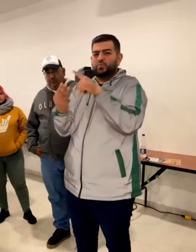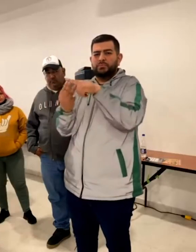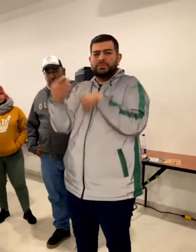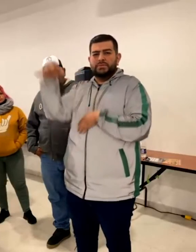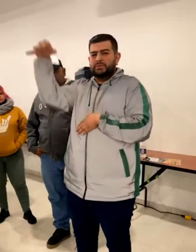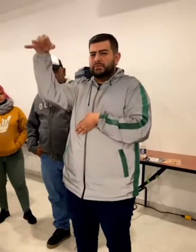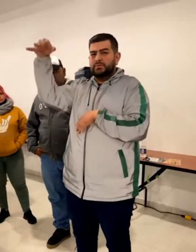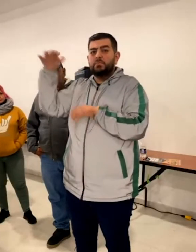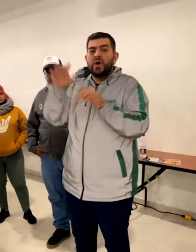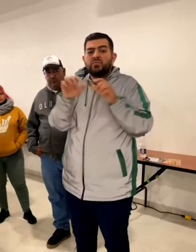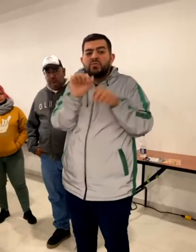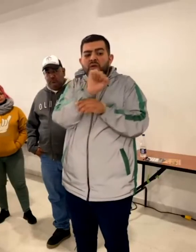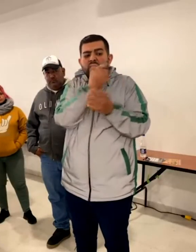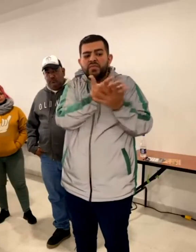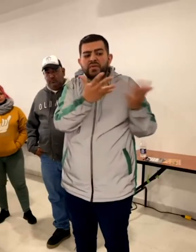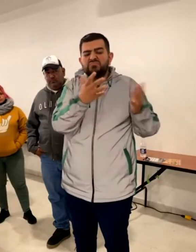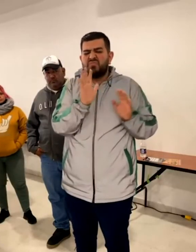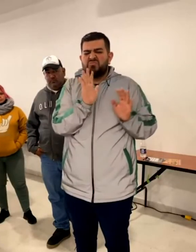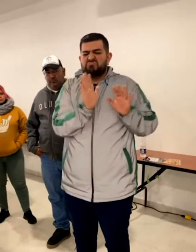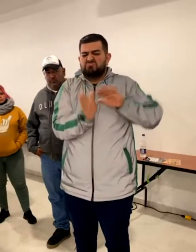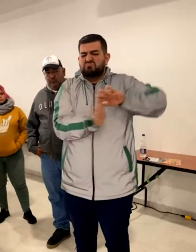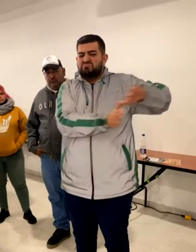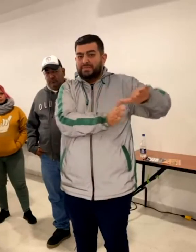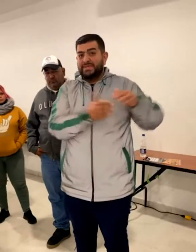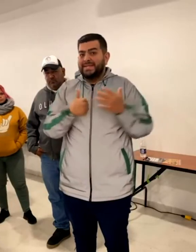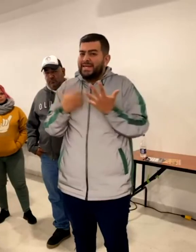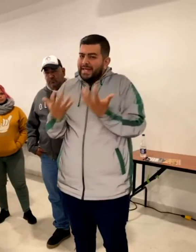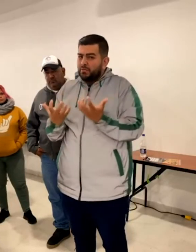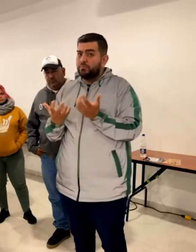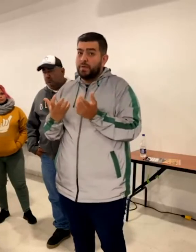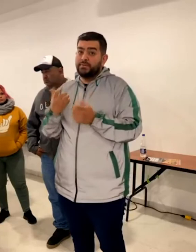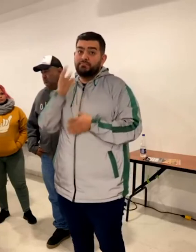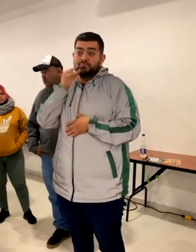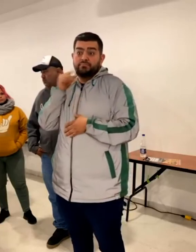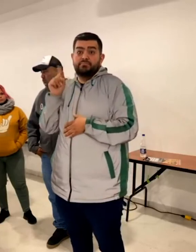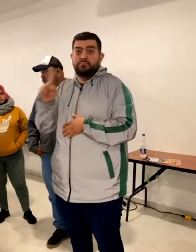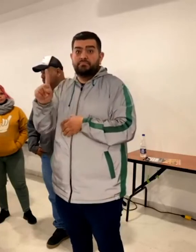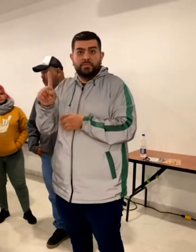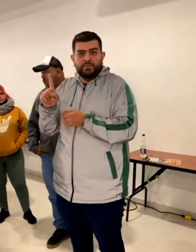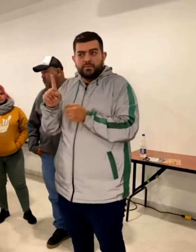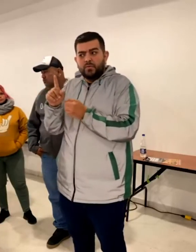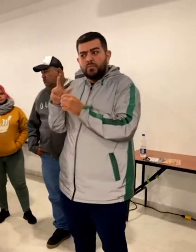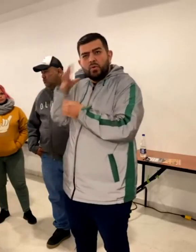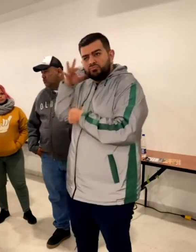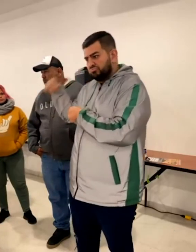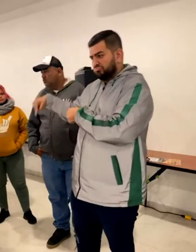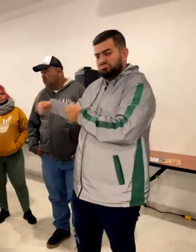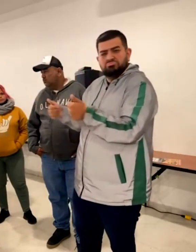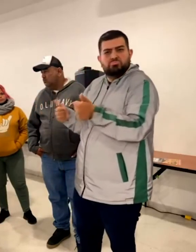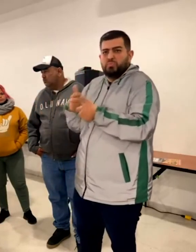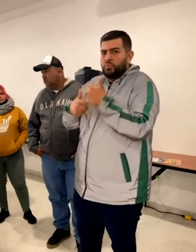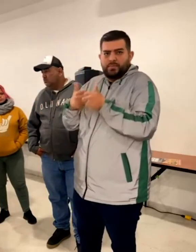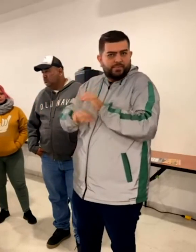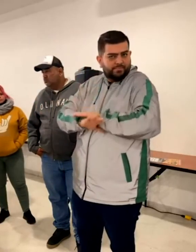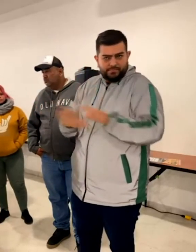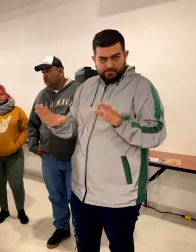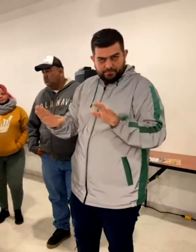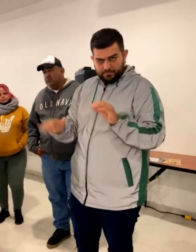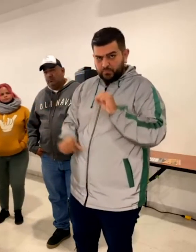utilizar las dosis auditivas hay que realizar el tema de mostrar las cosas